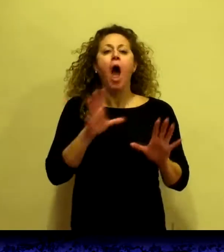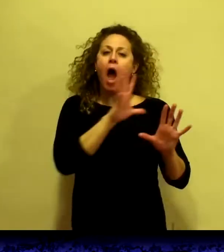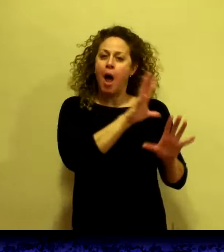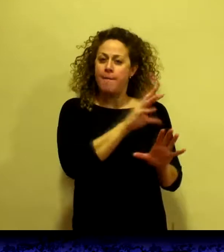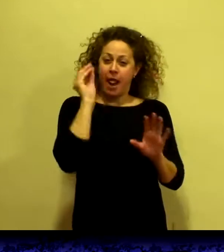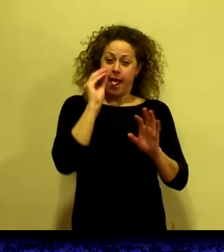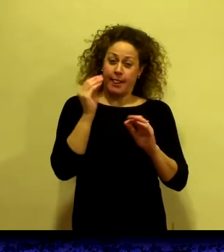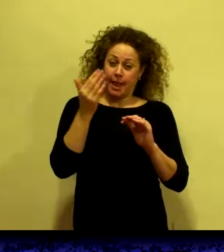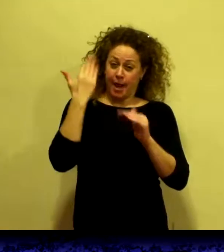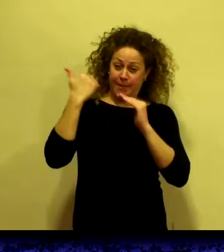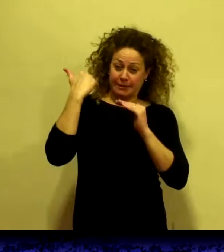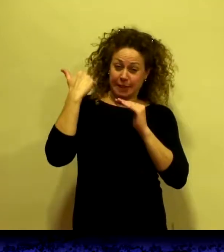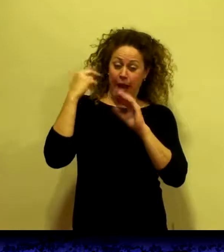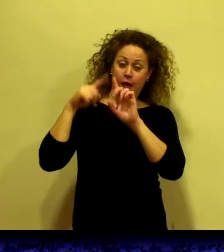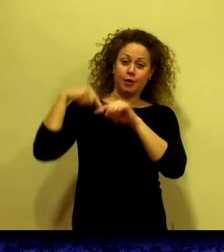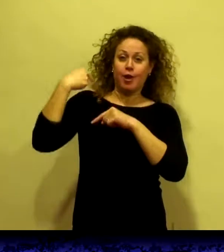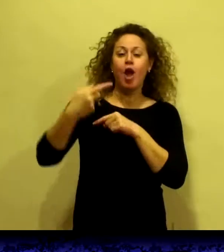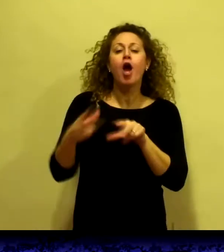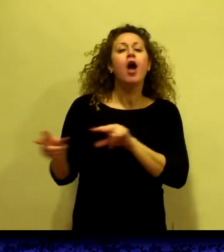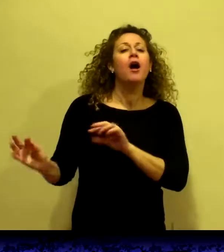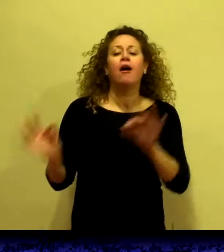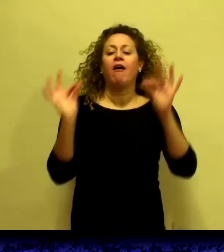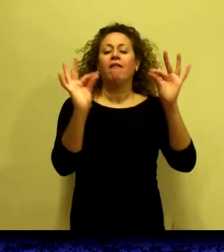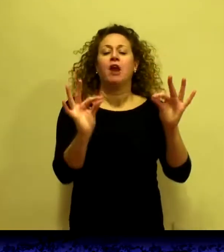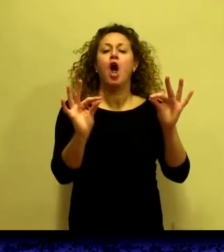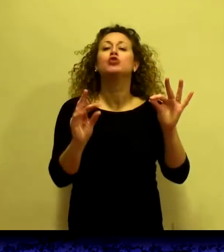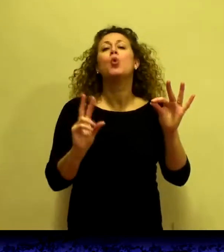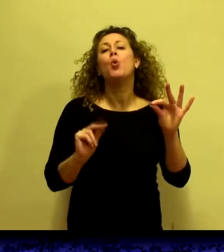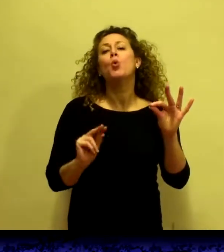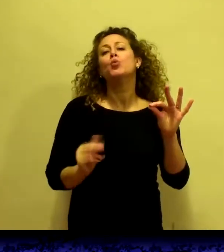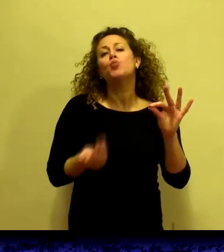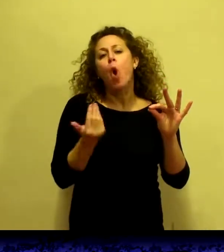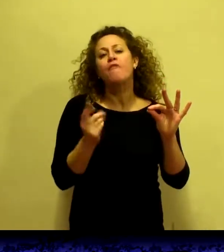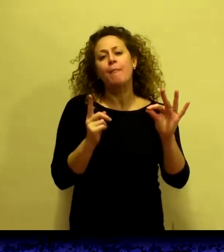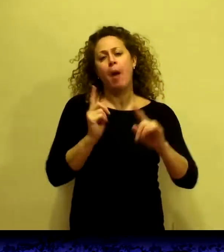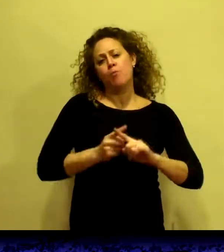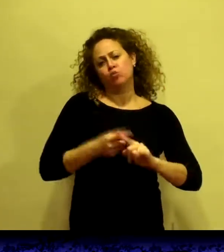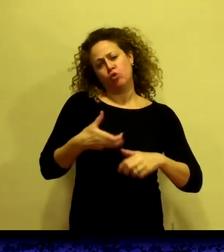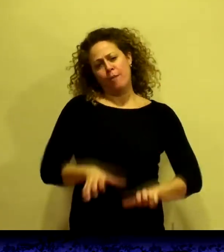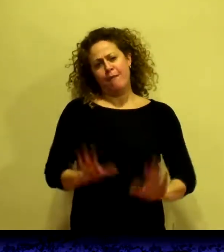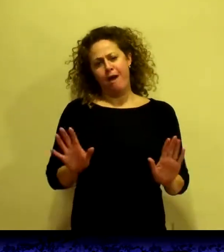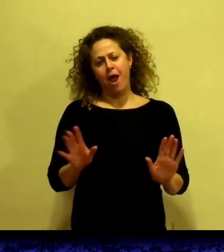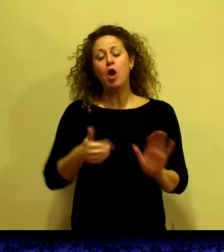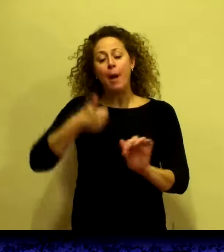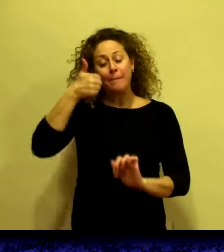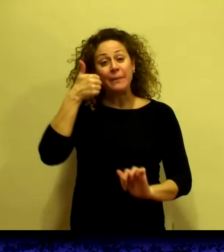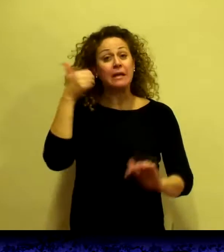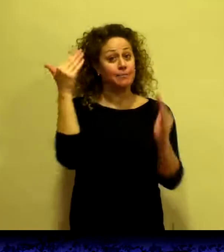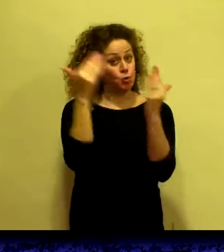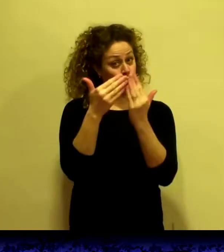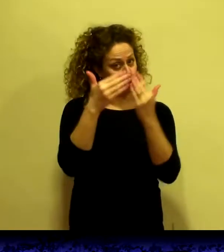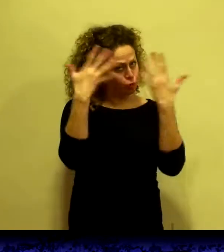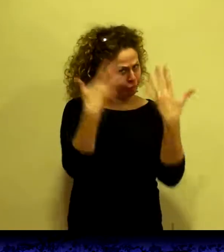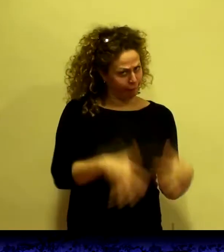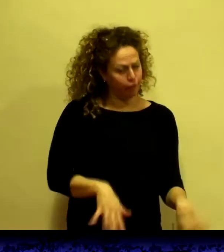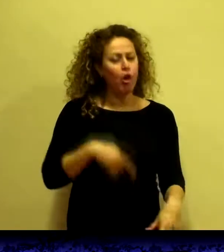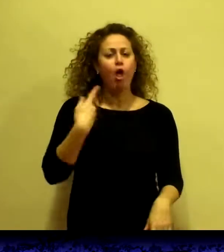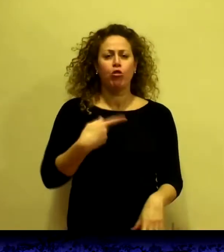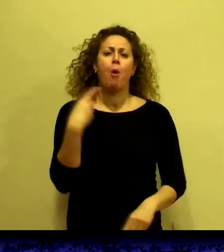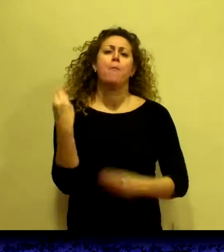del passato, e quindi in pratica prima si studia e dopo si gioca. Le due cose proprio in parallelo non